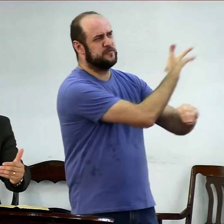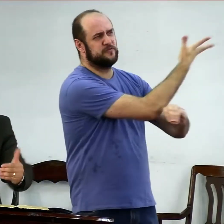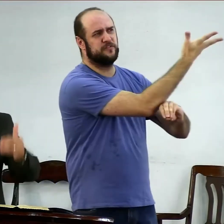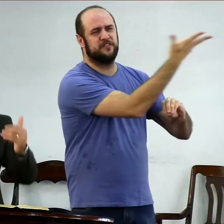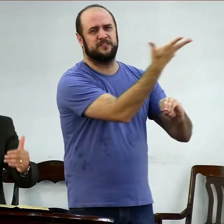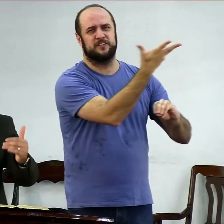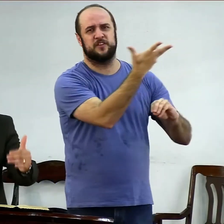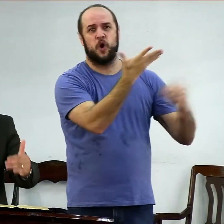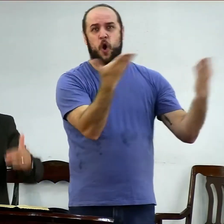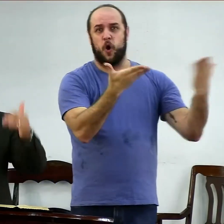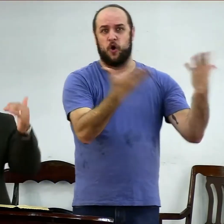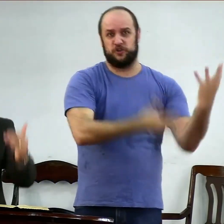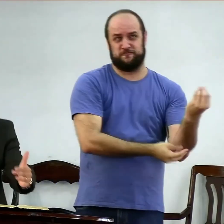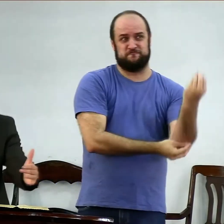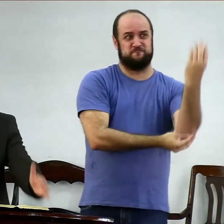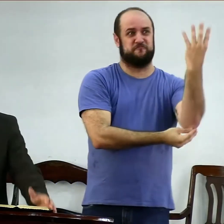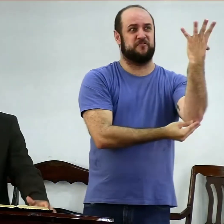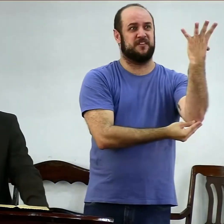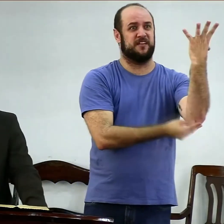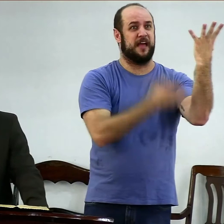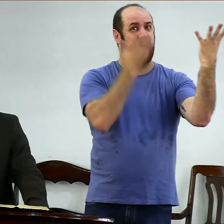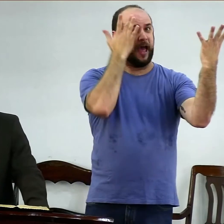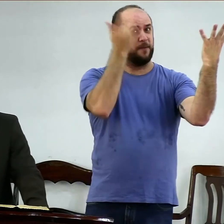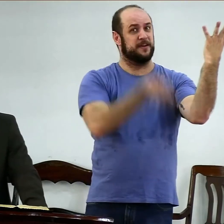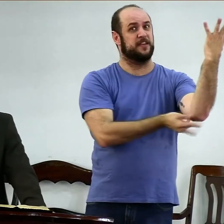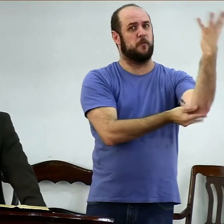ao forno, quanto mais nós.